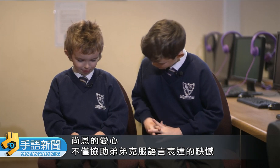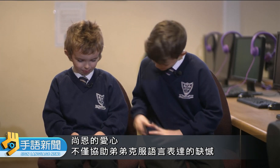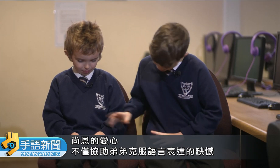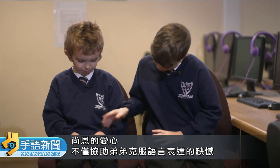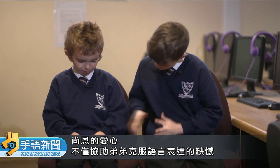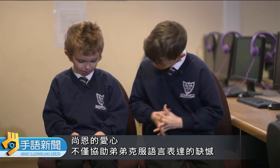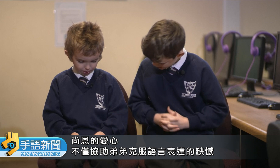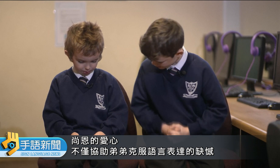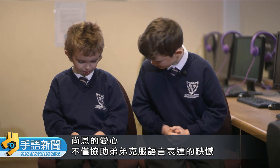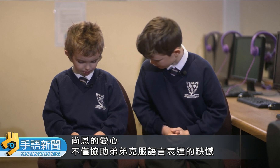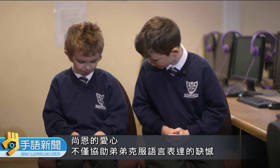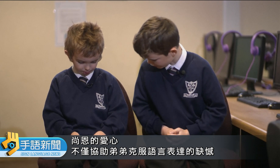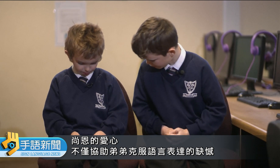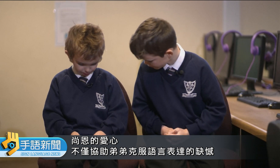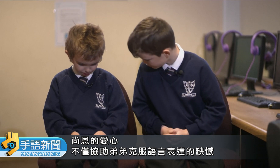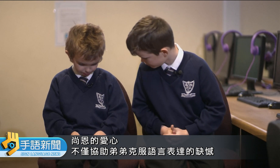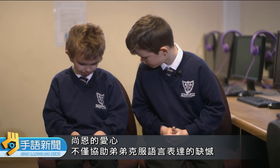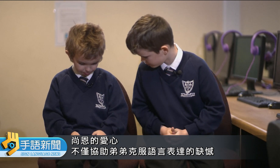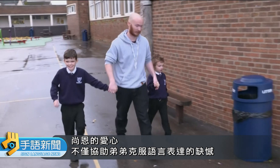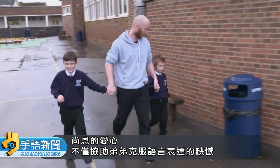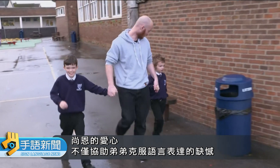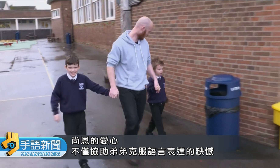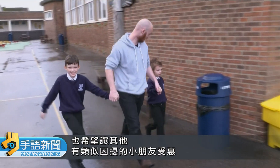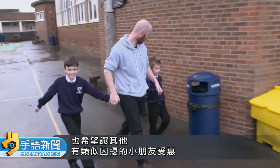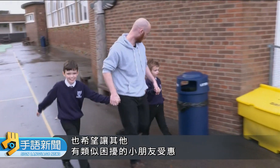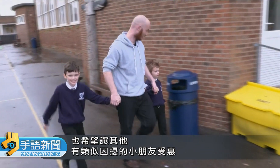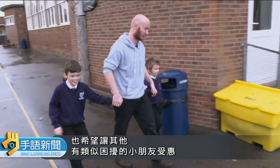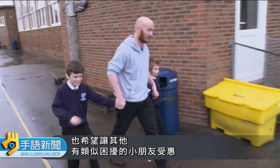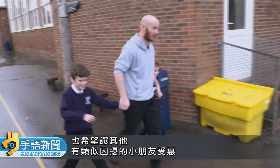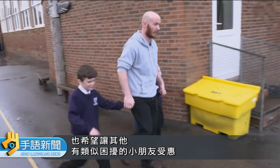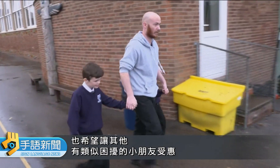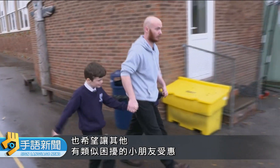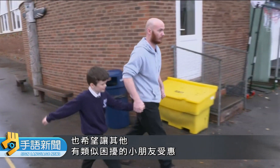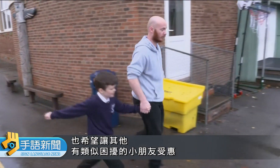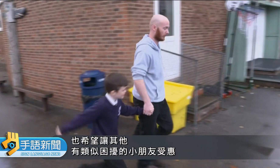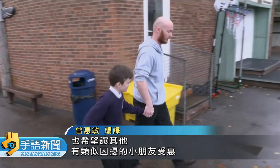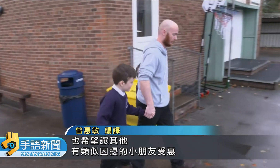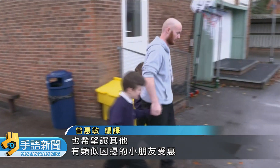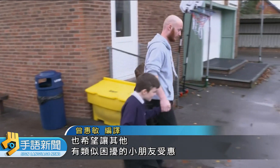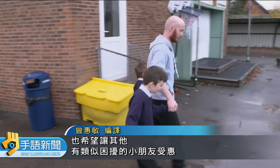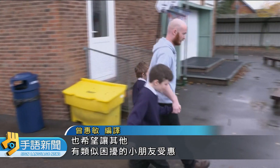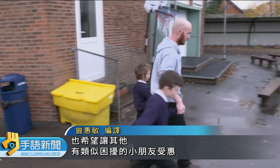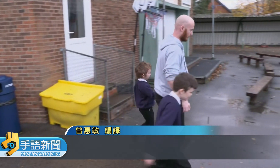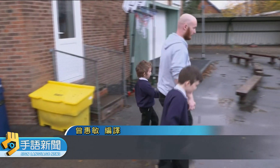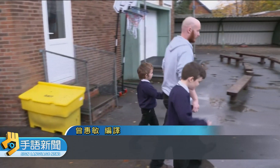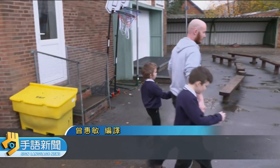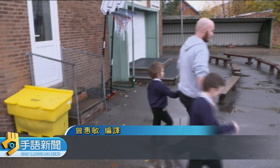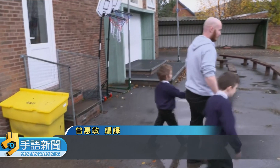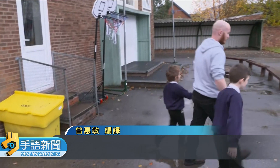弟克服语言表达的缺憾，也希望让其他有类似困扰的小朋友受惠。公视新闻曾慧敏编译。